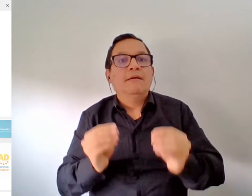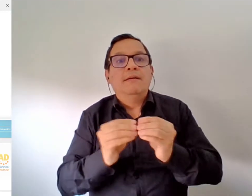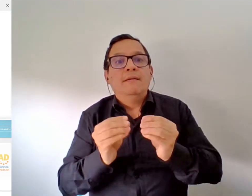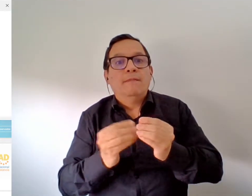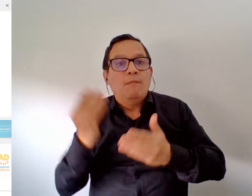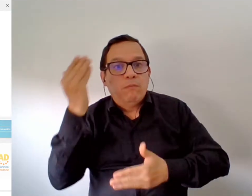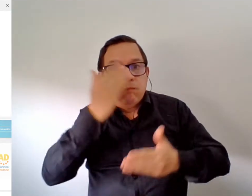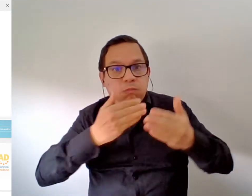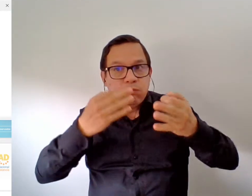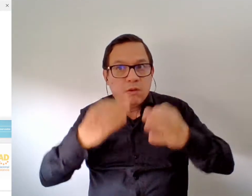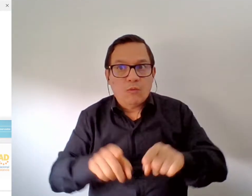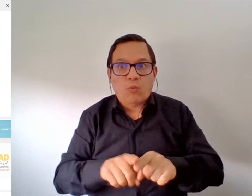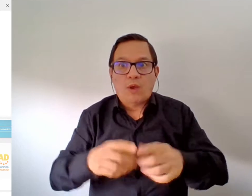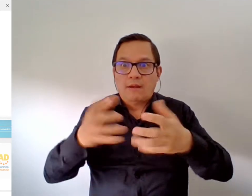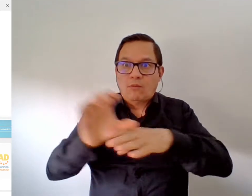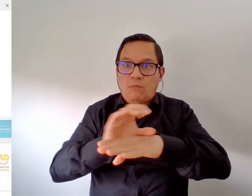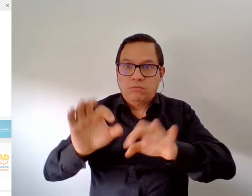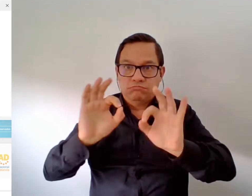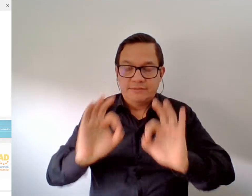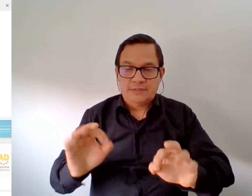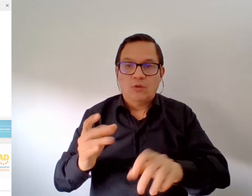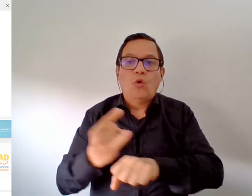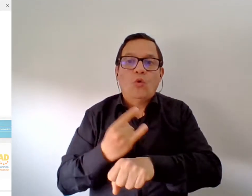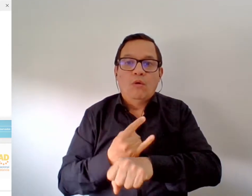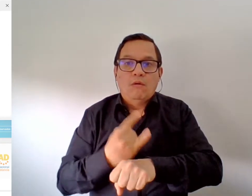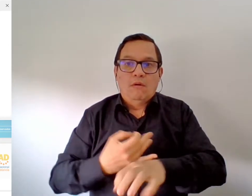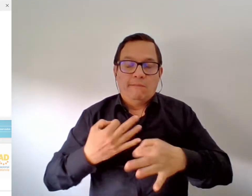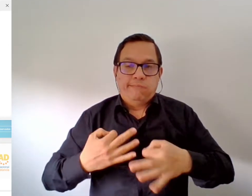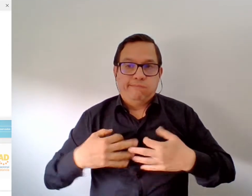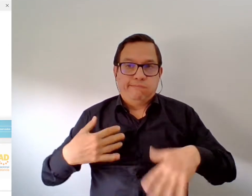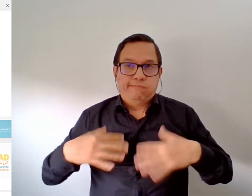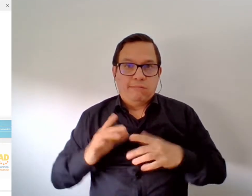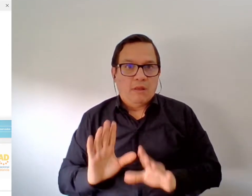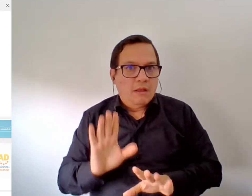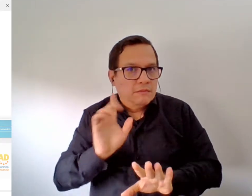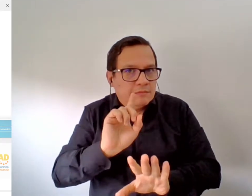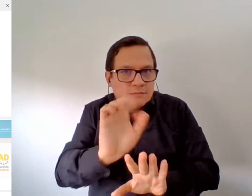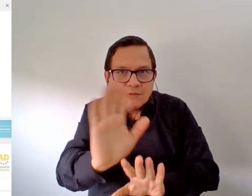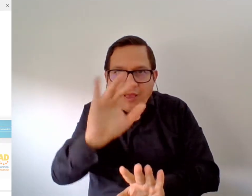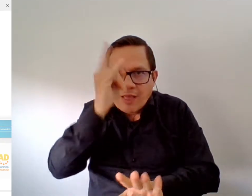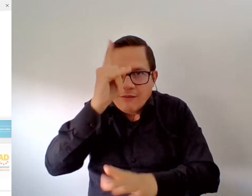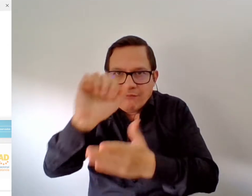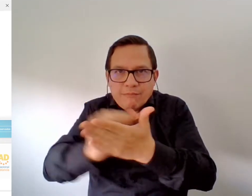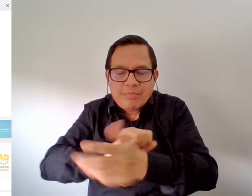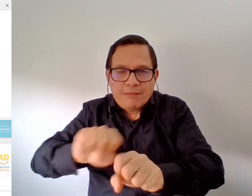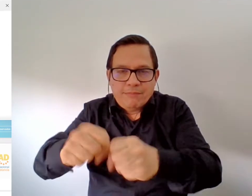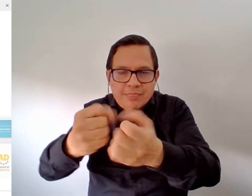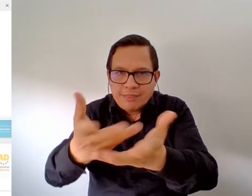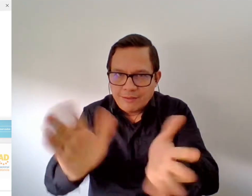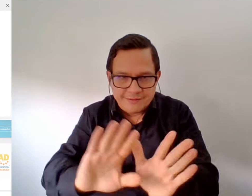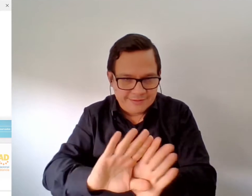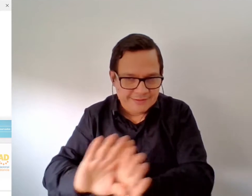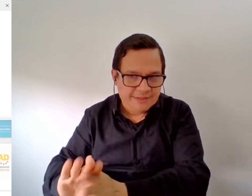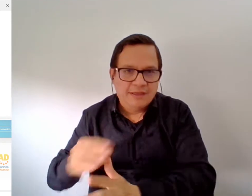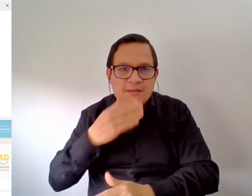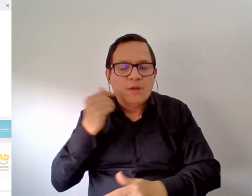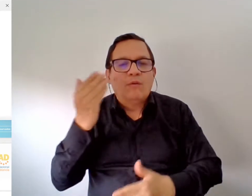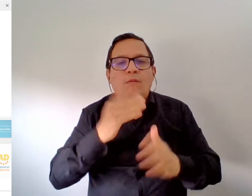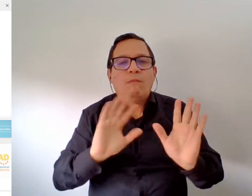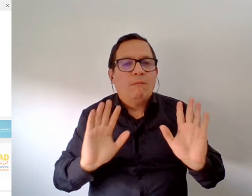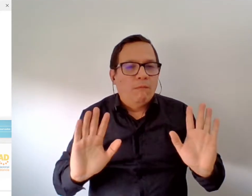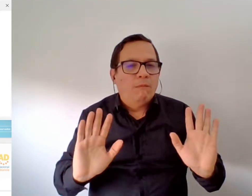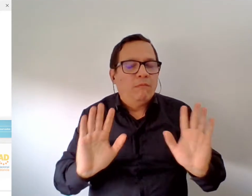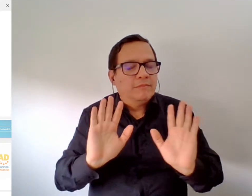en máquinas en producción. Para evidenciar el desarrollo de esta actividad es